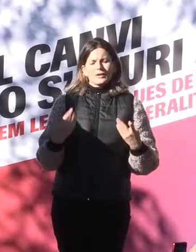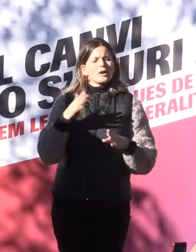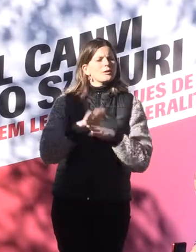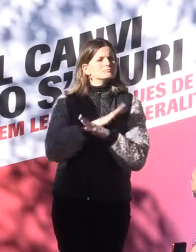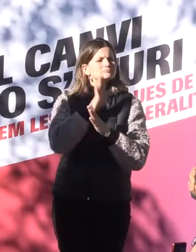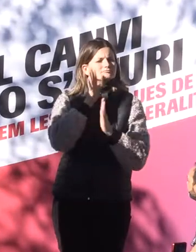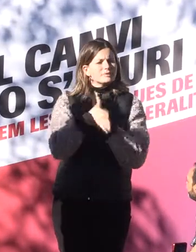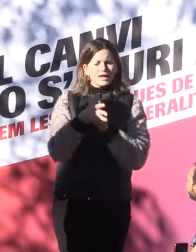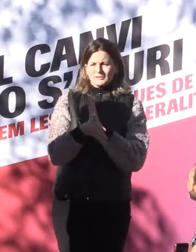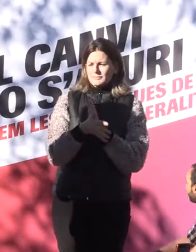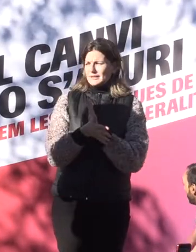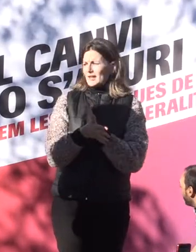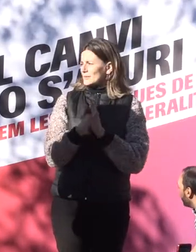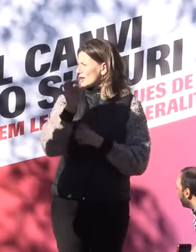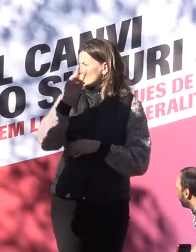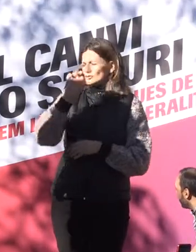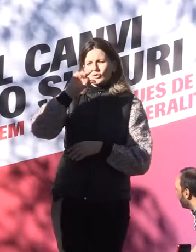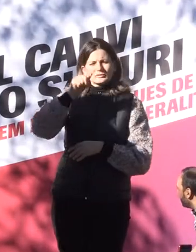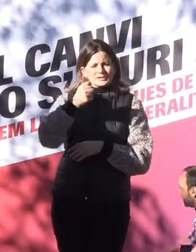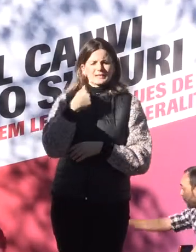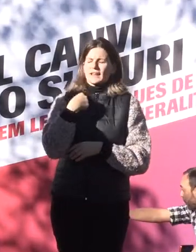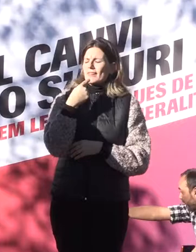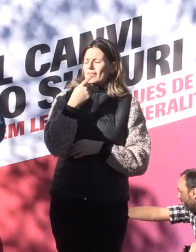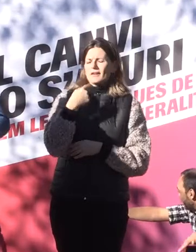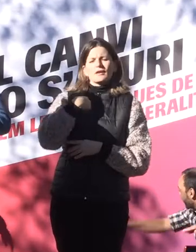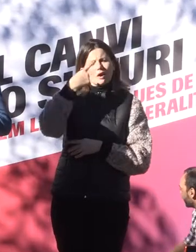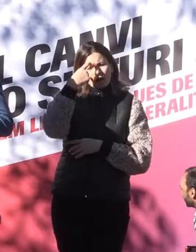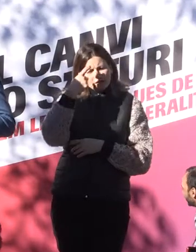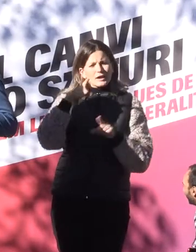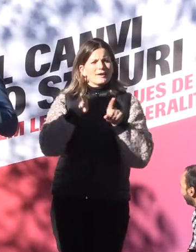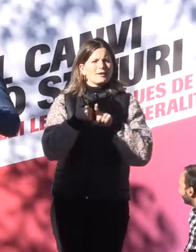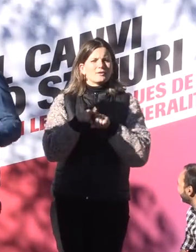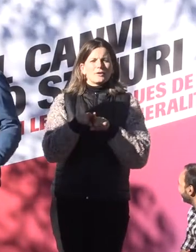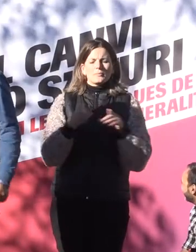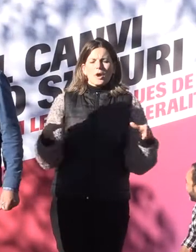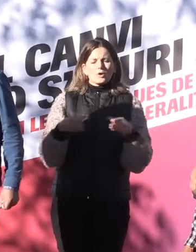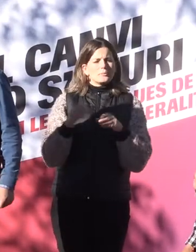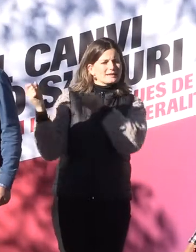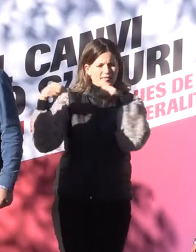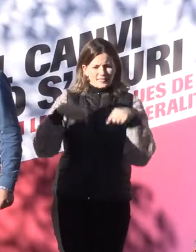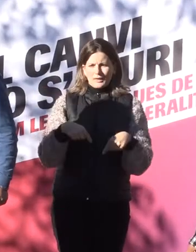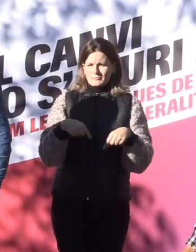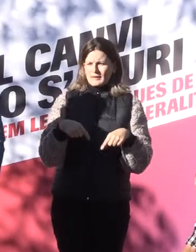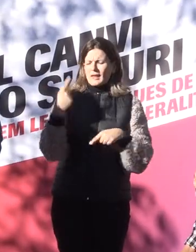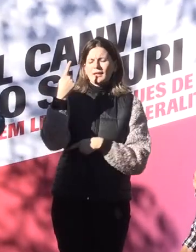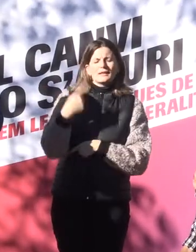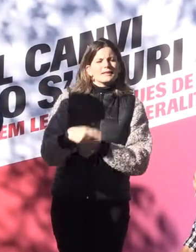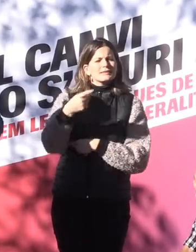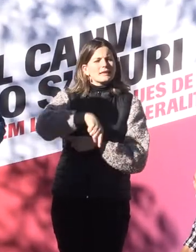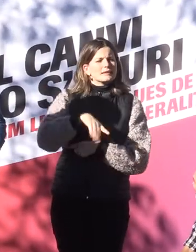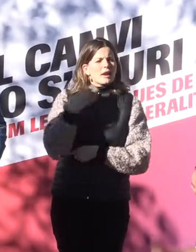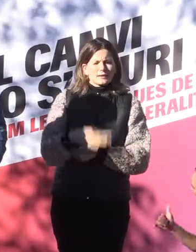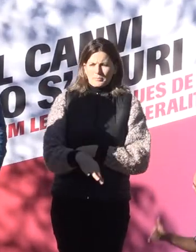decía susana en algún momento no yo creo que como comunidad inmigrante tenemos la